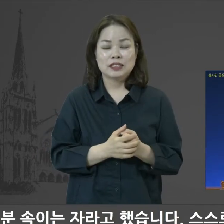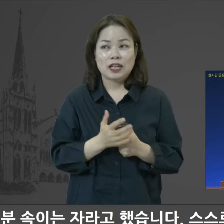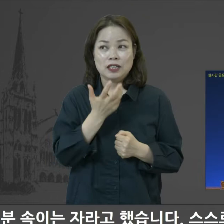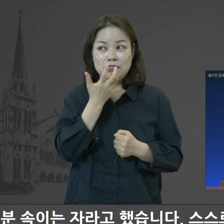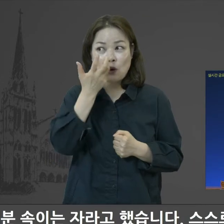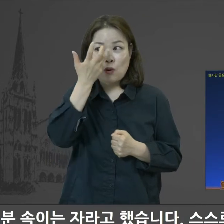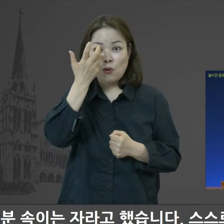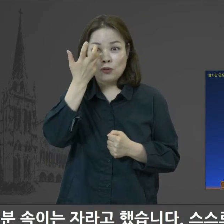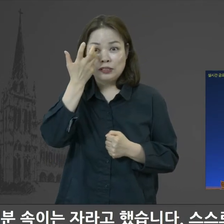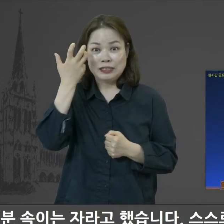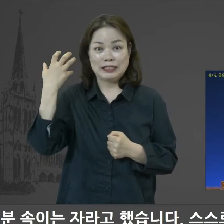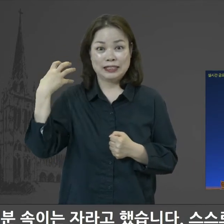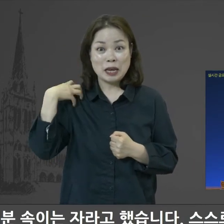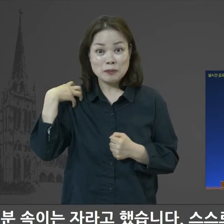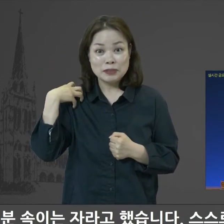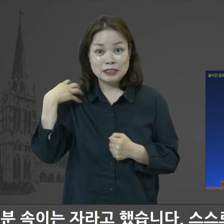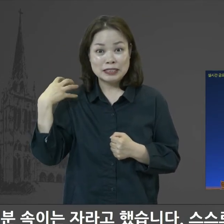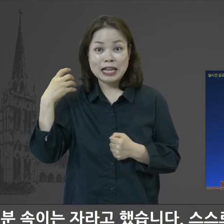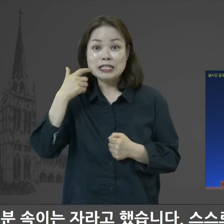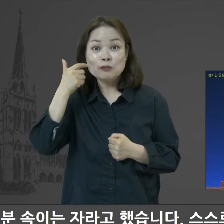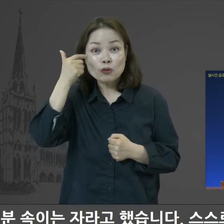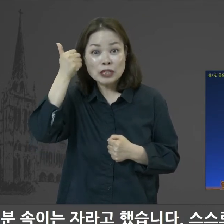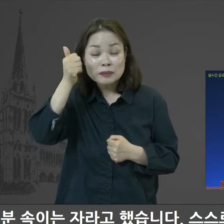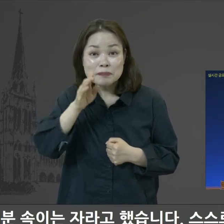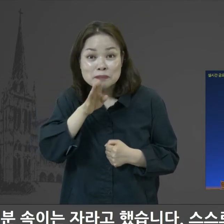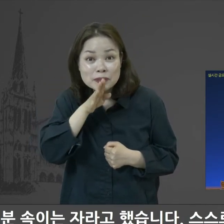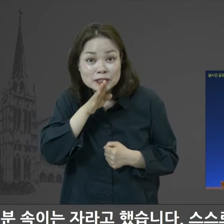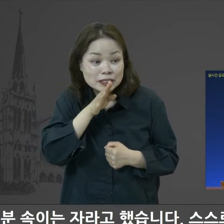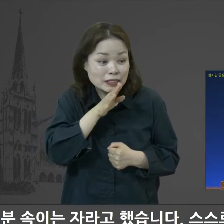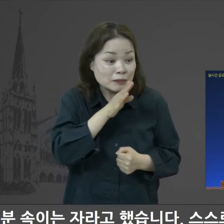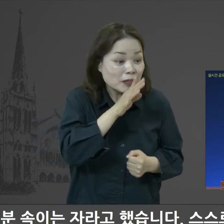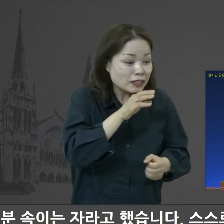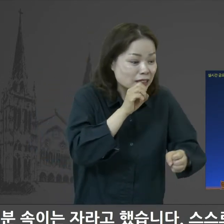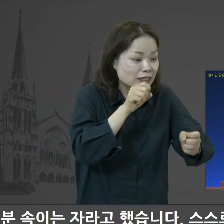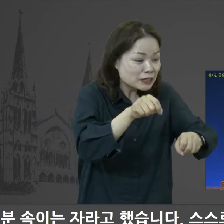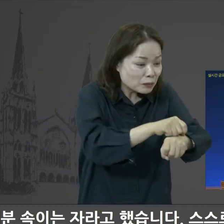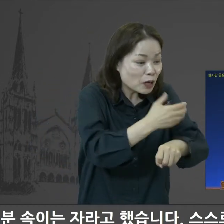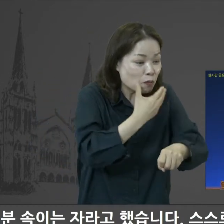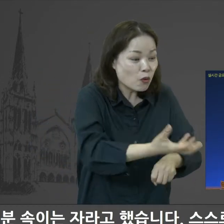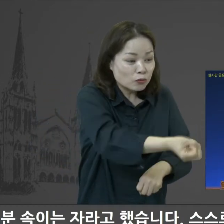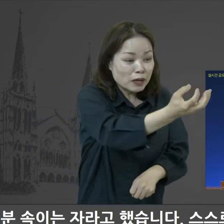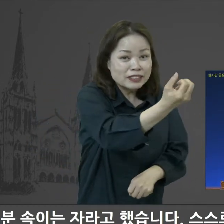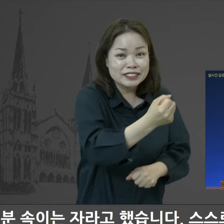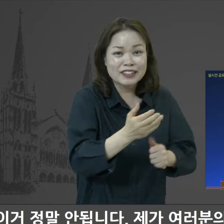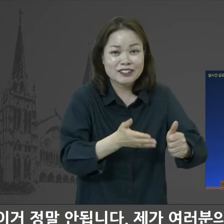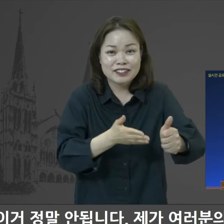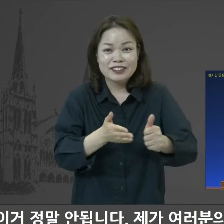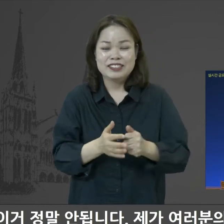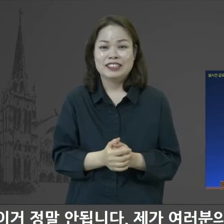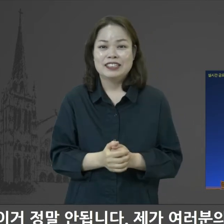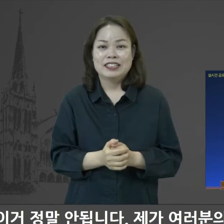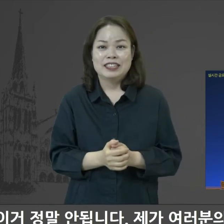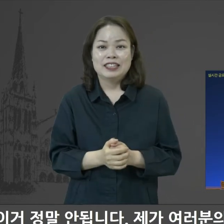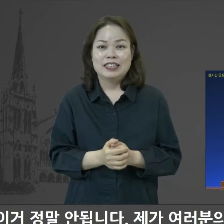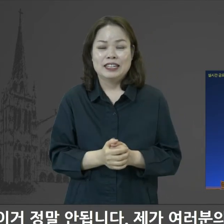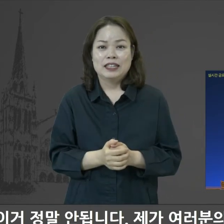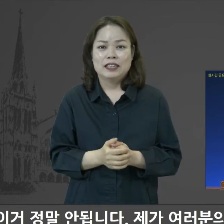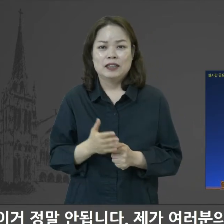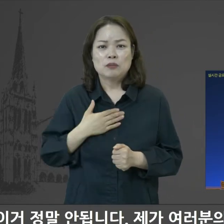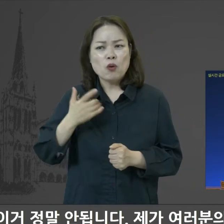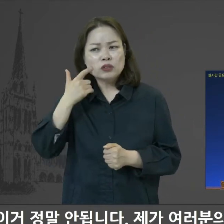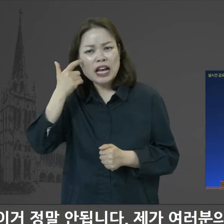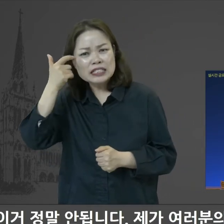영혼을 책임지는 담임 목사 맞죠? 네 하시는 분들에게 특별히 복이 있을 겁니다. 근데 제가